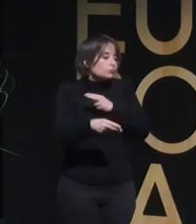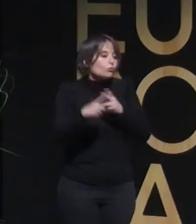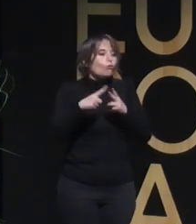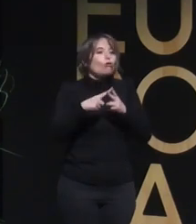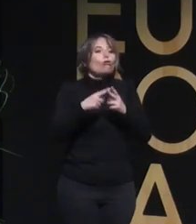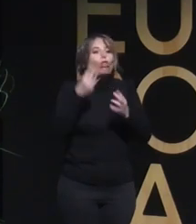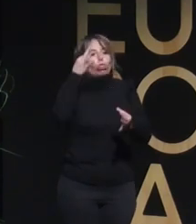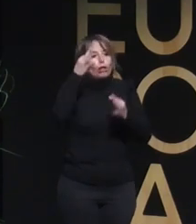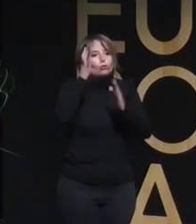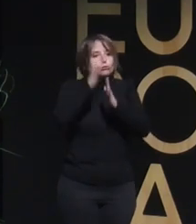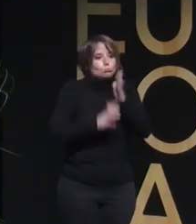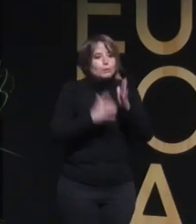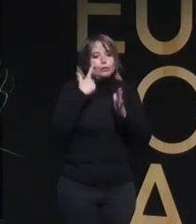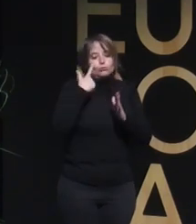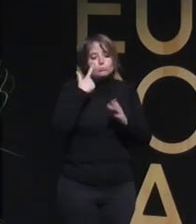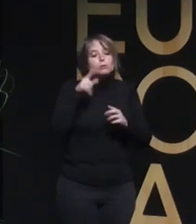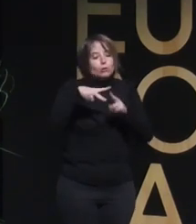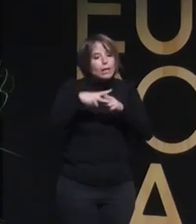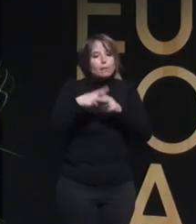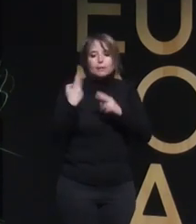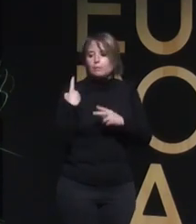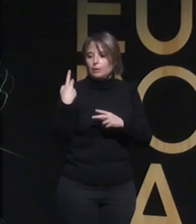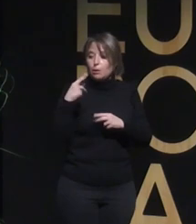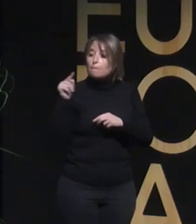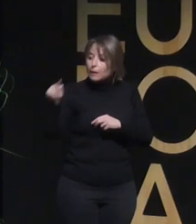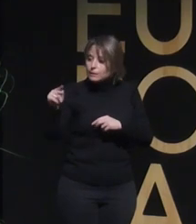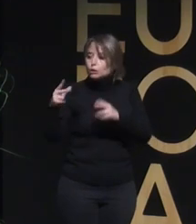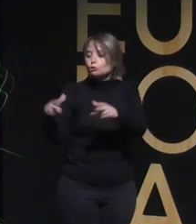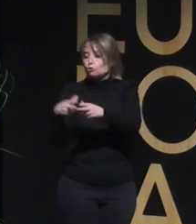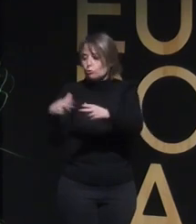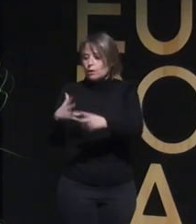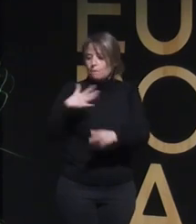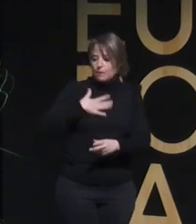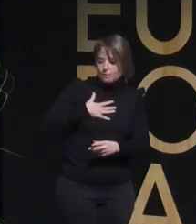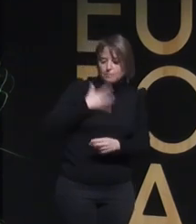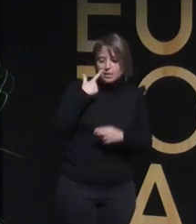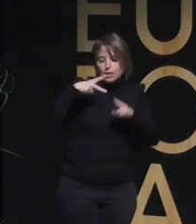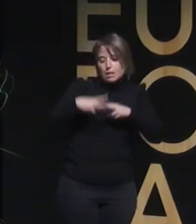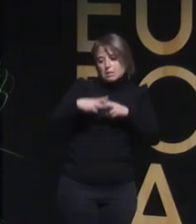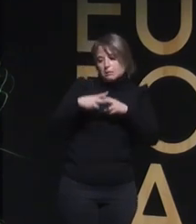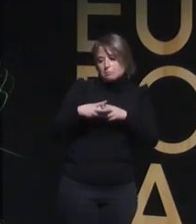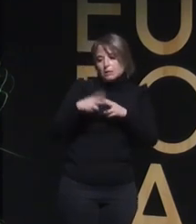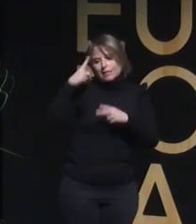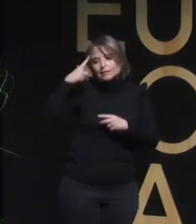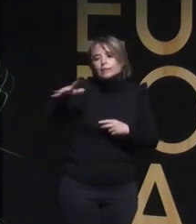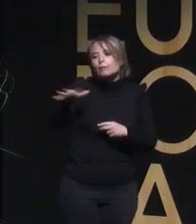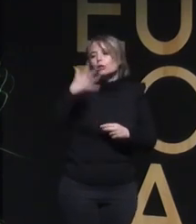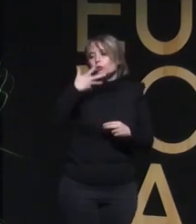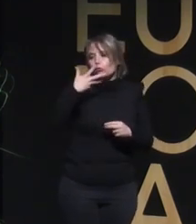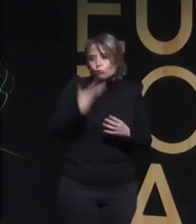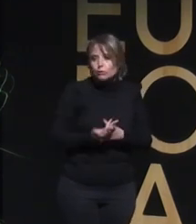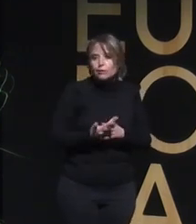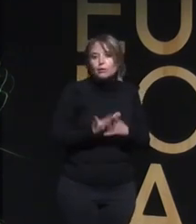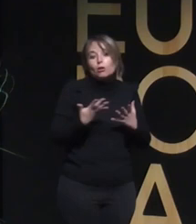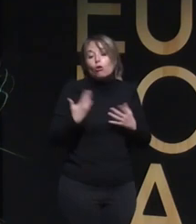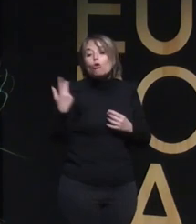pactarlo, vamos a negociarlo esto. Es una herramienta para los dos. Para ti es una herramienta social, para mí es una herramienta de saber, de conocer. Entonces, o